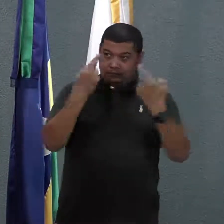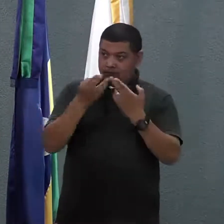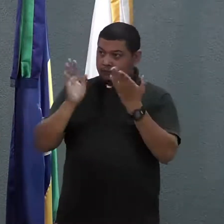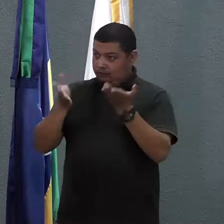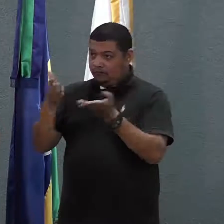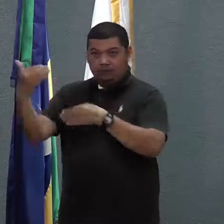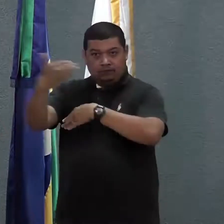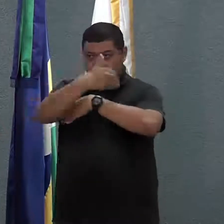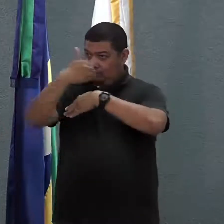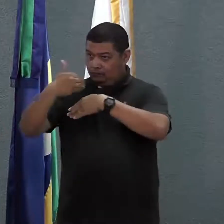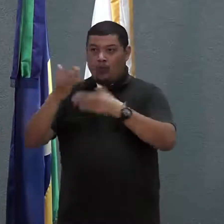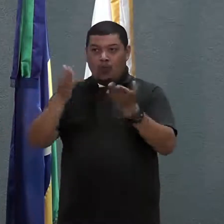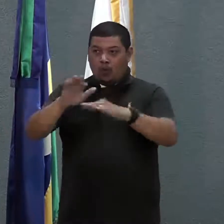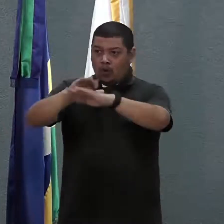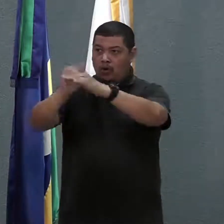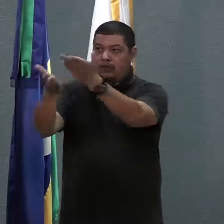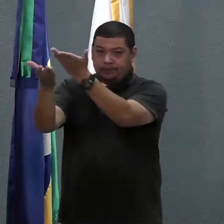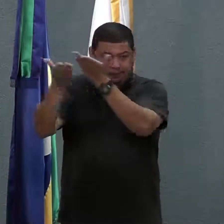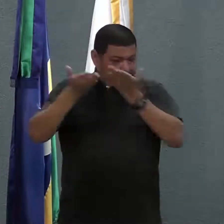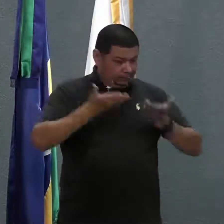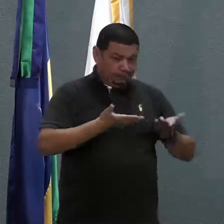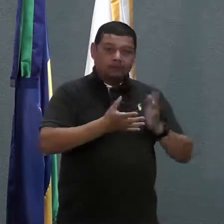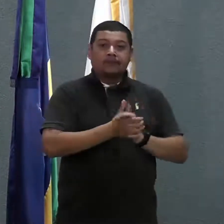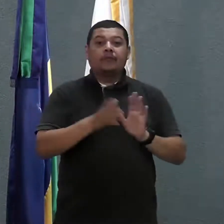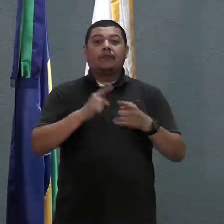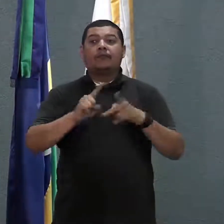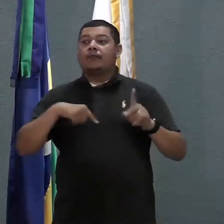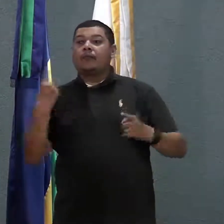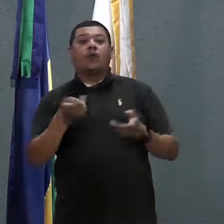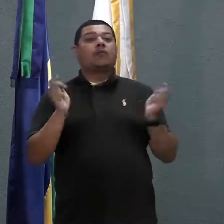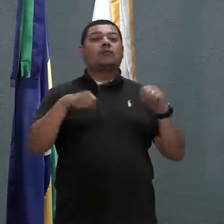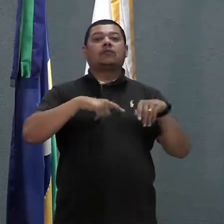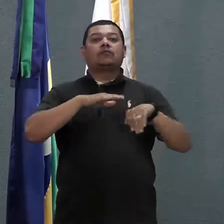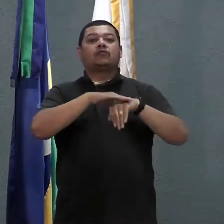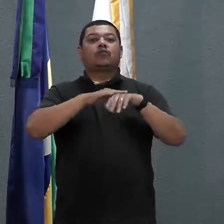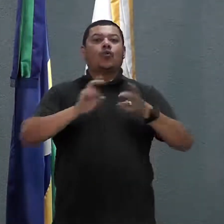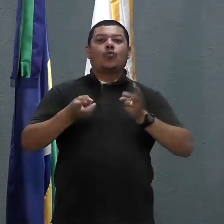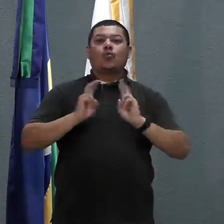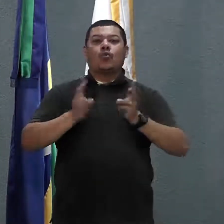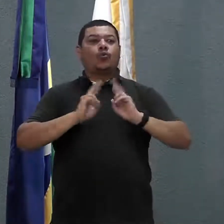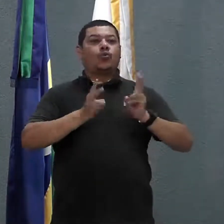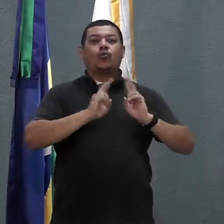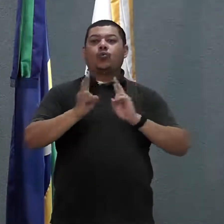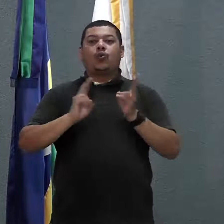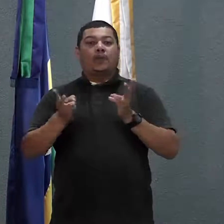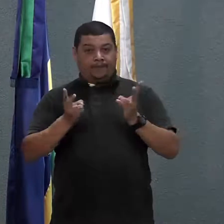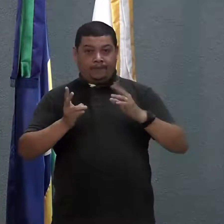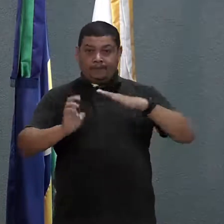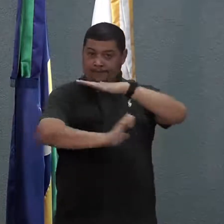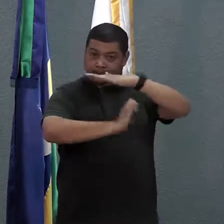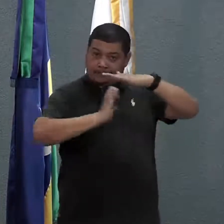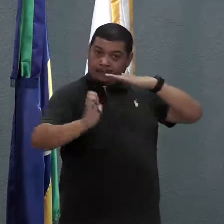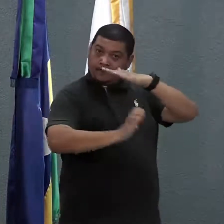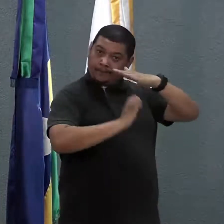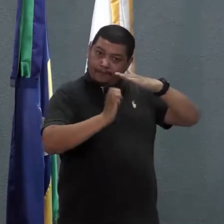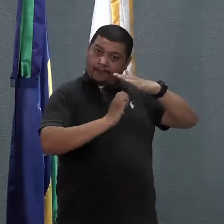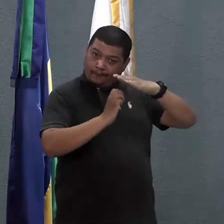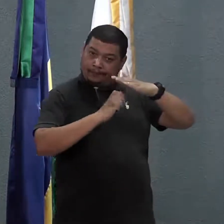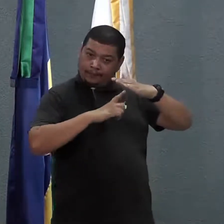vir, está convidado, para que nós possamos conversar com a empresa que faz os projetos,